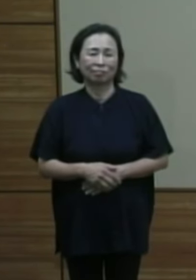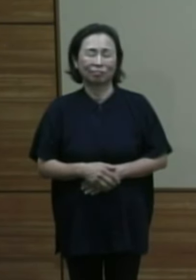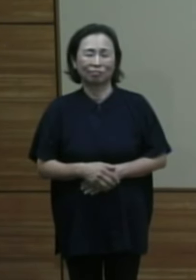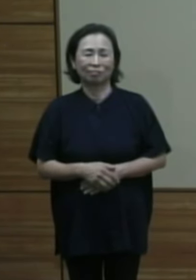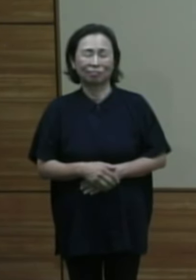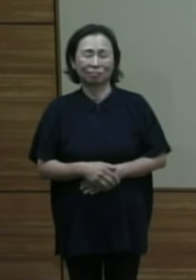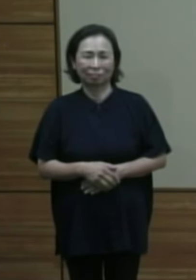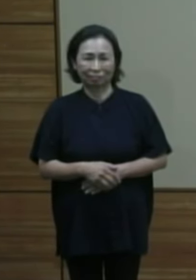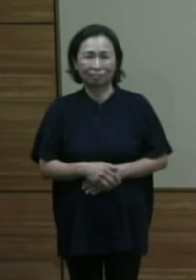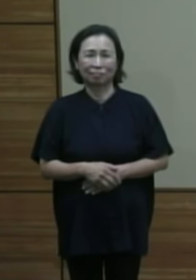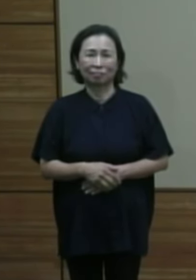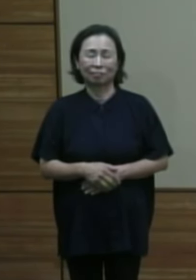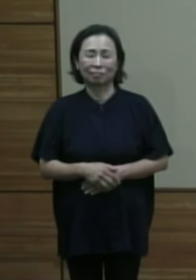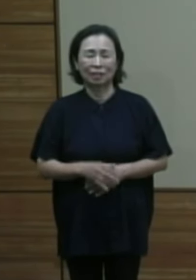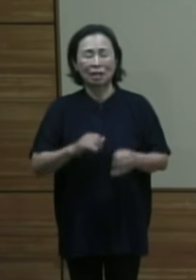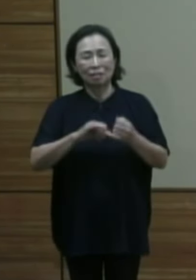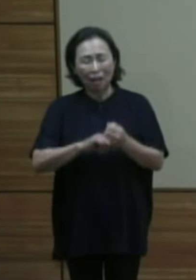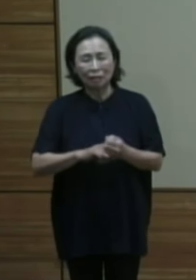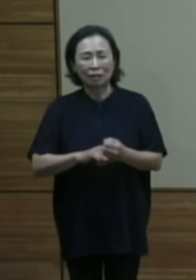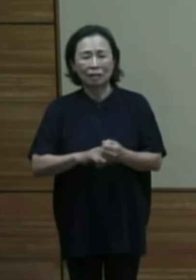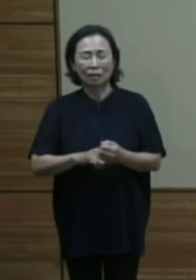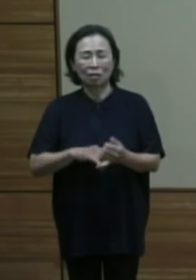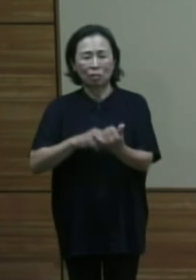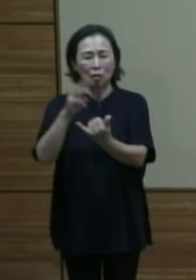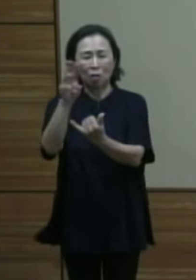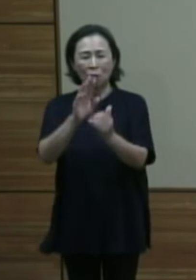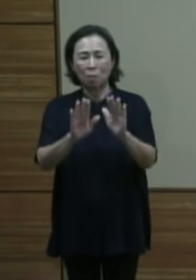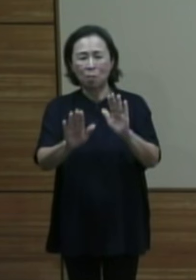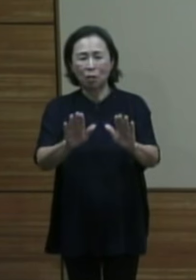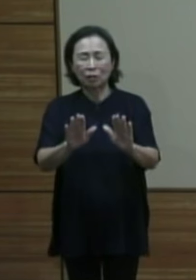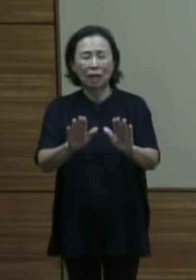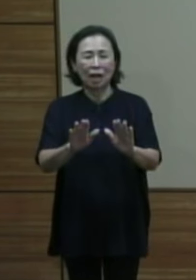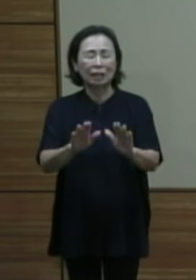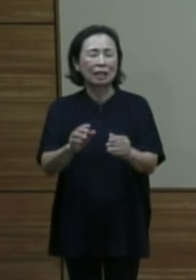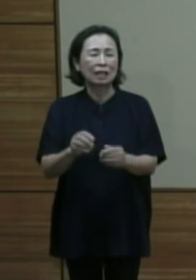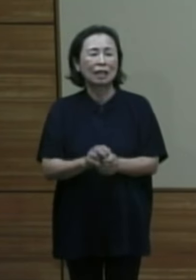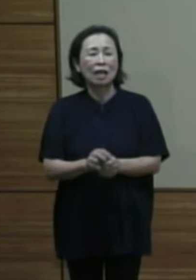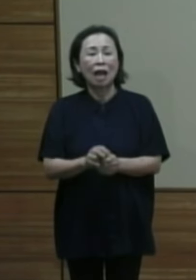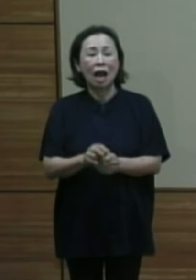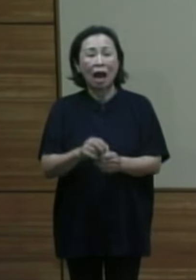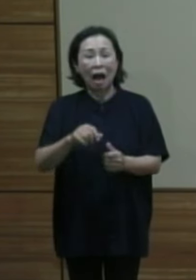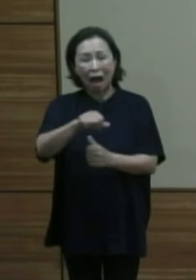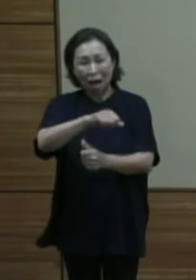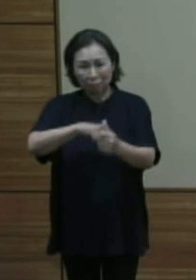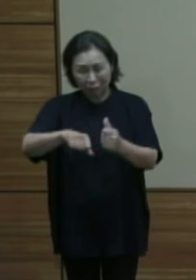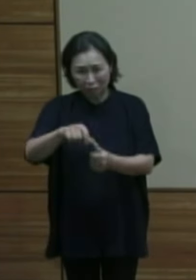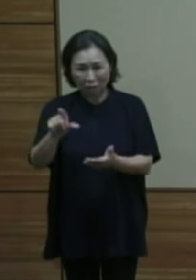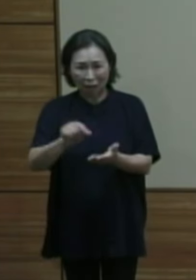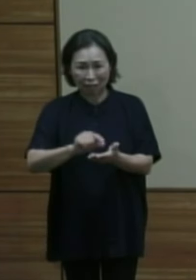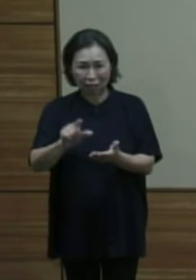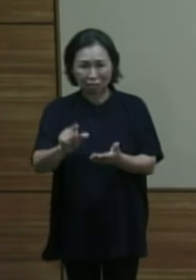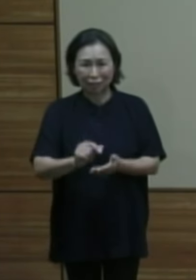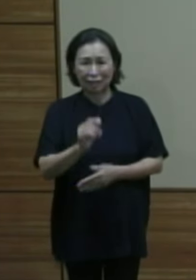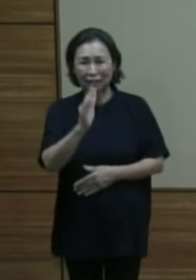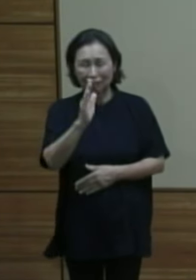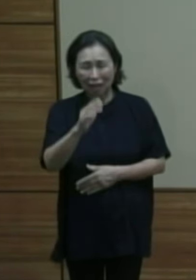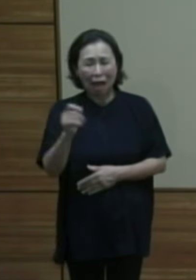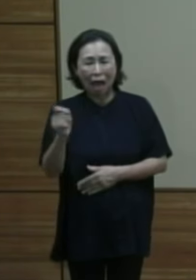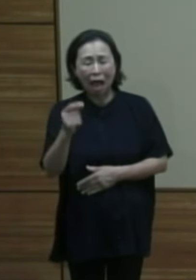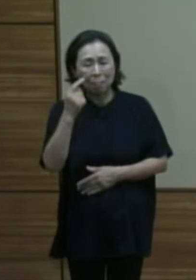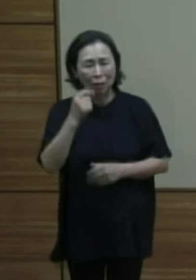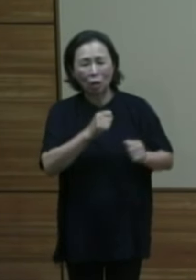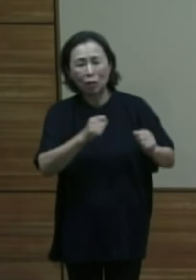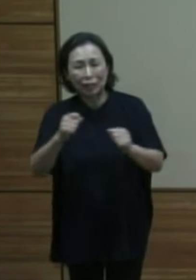ここにアップされますので、ぜひこの防災、私もずっとこれ見てるんですけど、和歌山の防災アプリをご活用いただいて、できるだけ早め早めの避